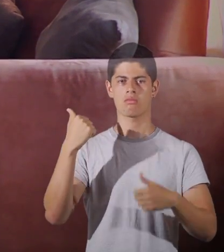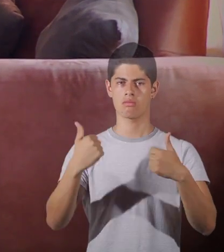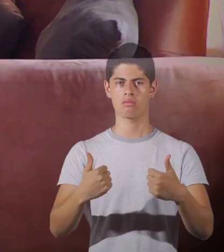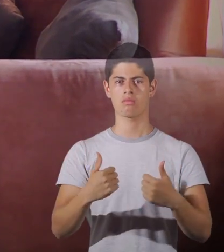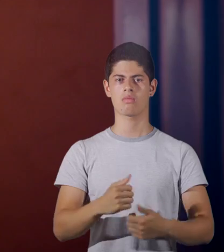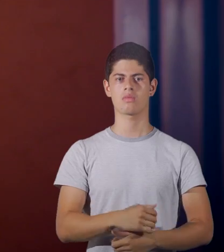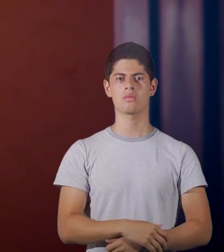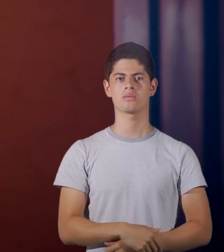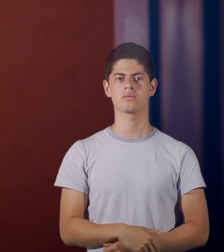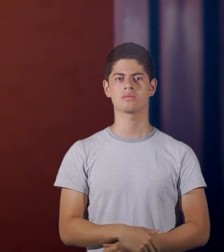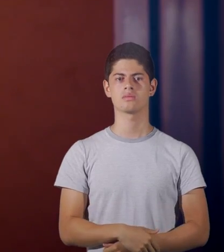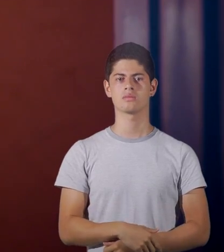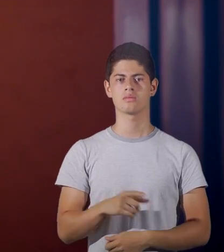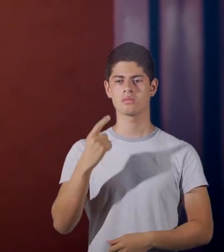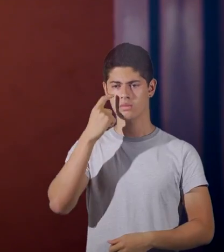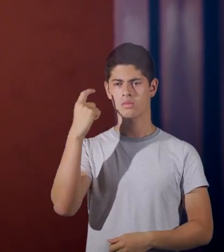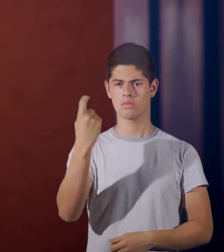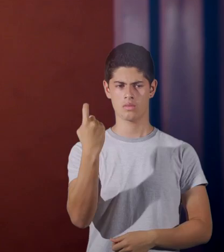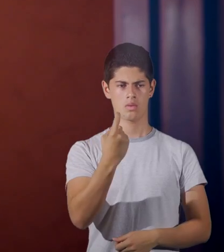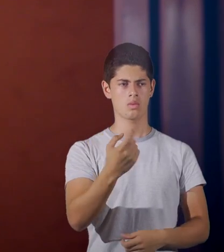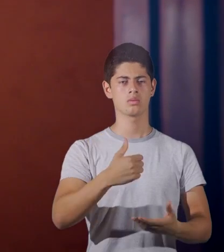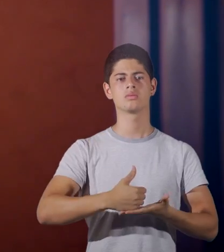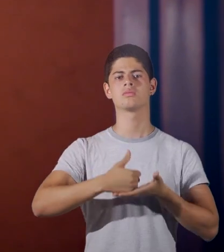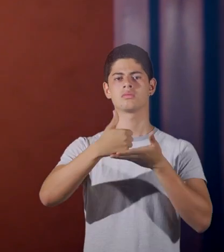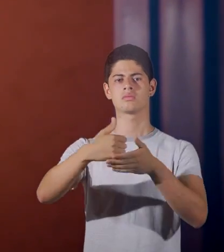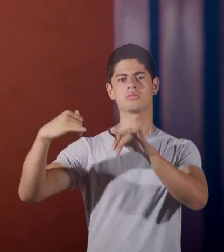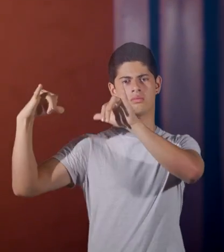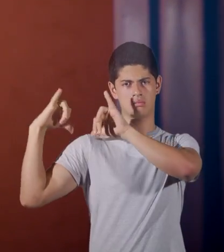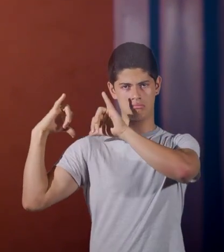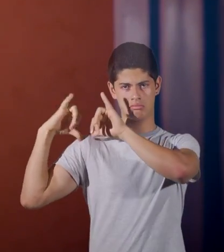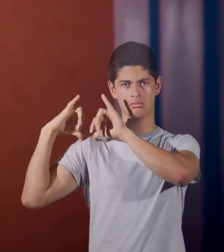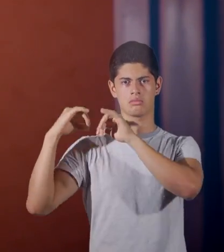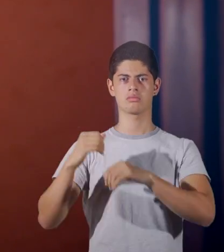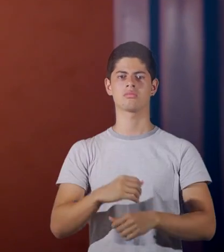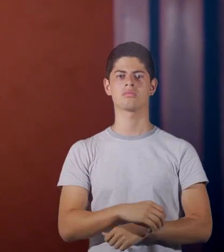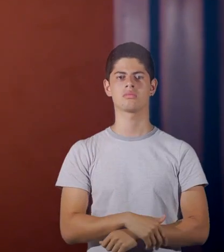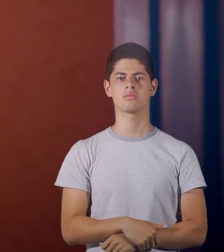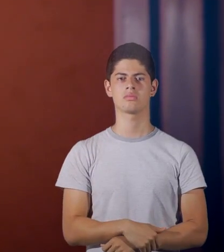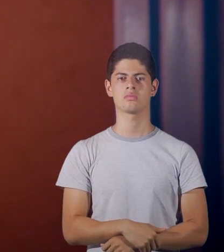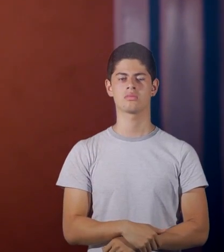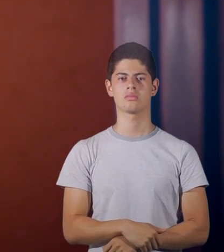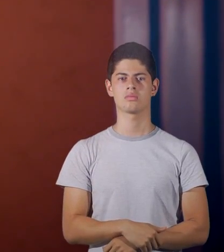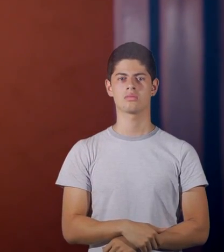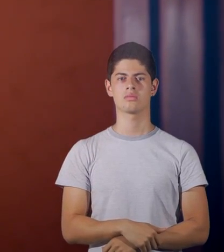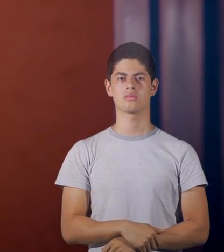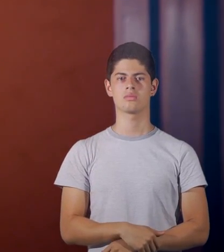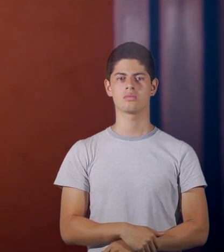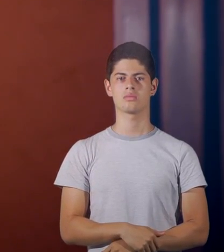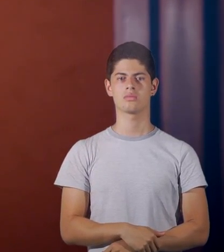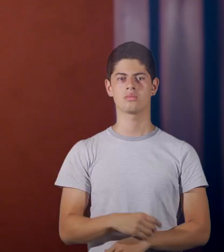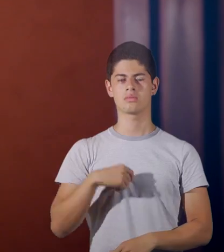mejores en la clase. Recuerdo que lo estaban buscando para presentarse en la Plaza Bolívar, tenía presentaciones en